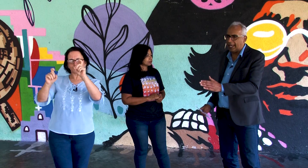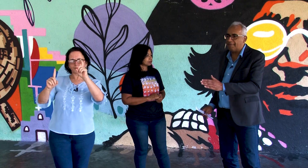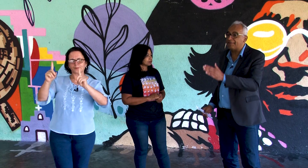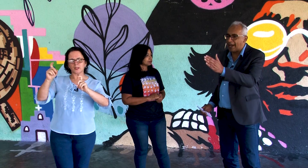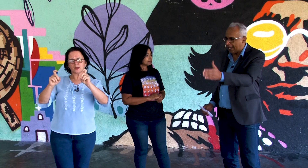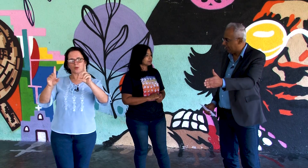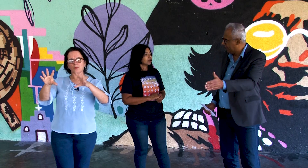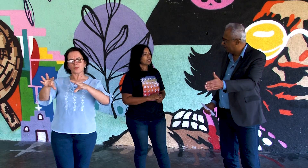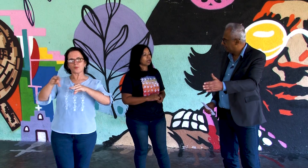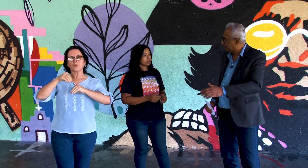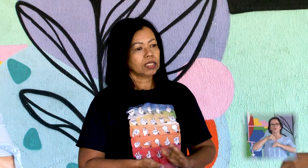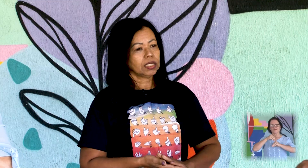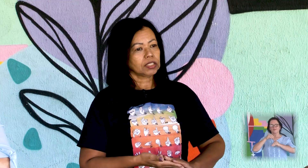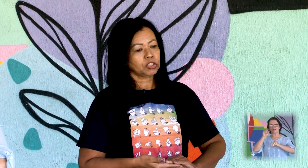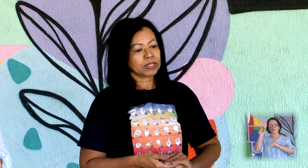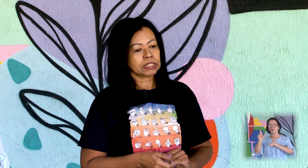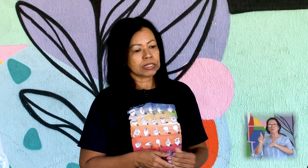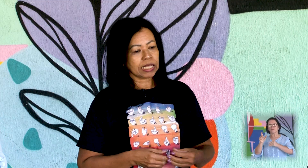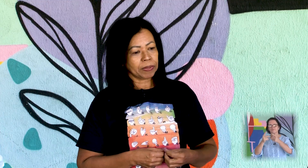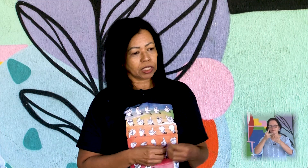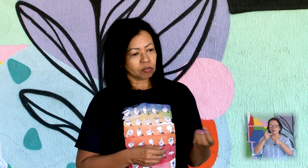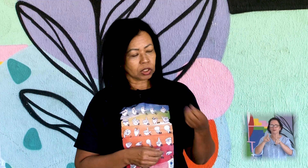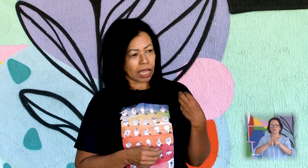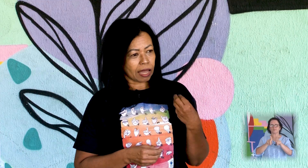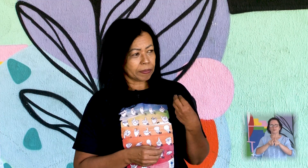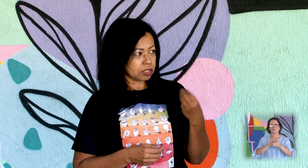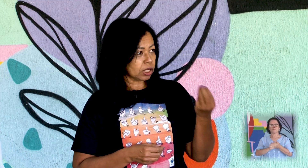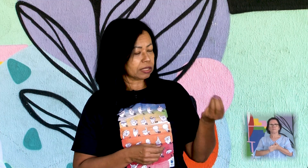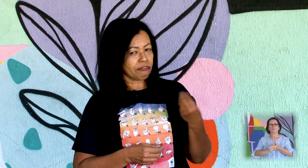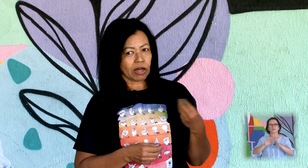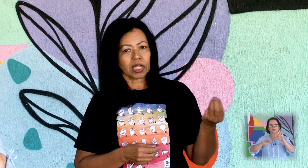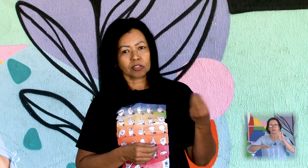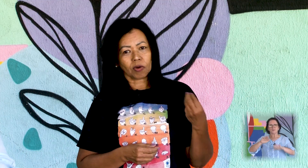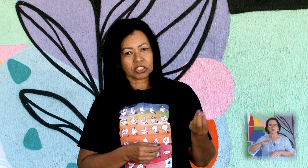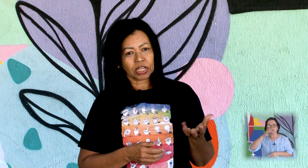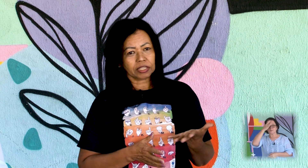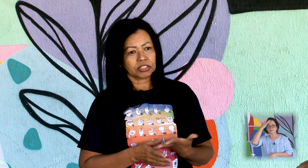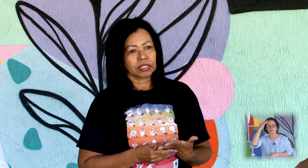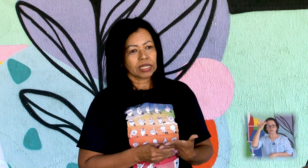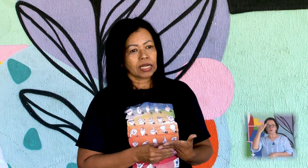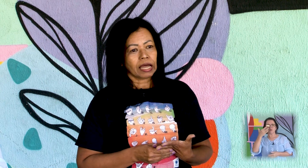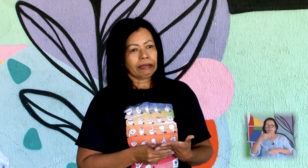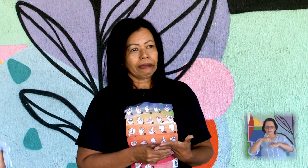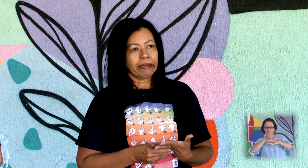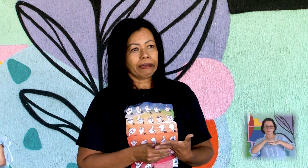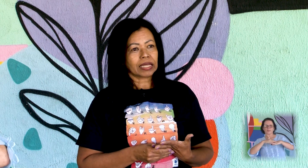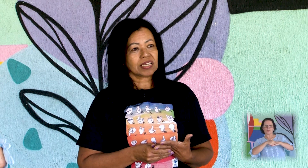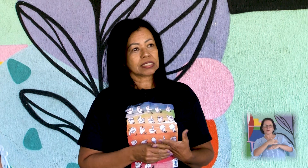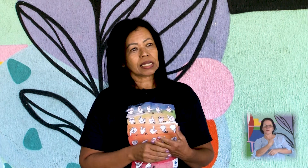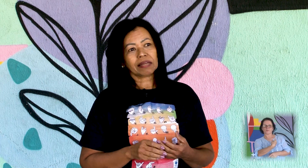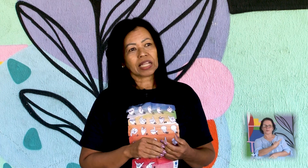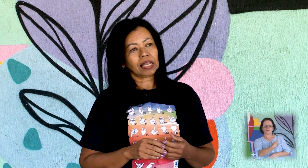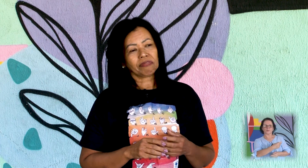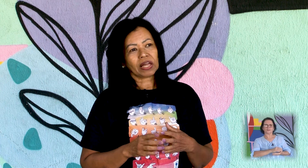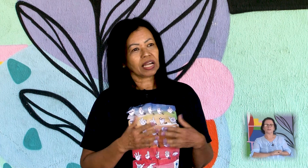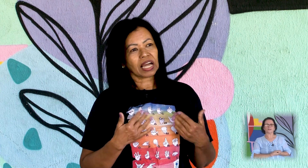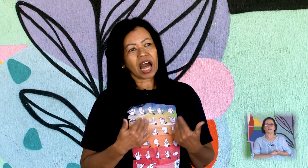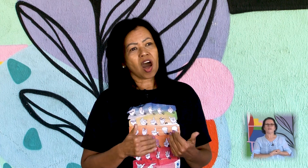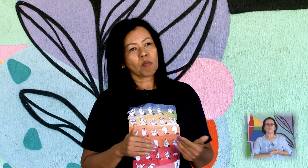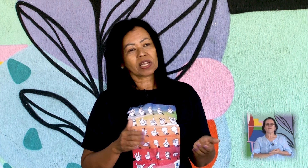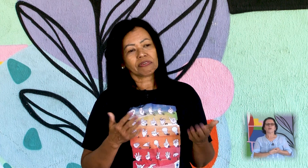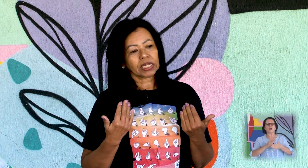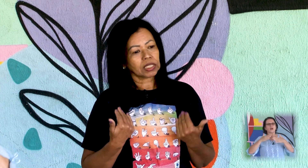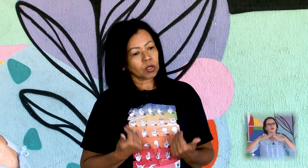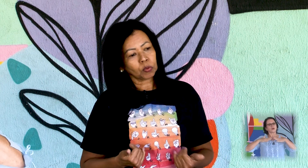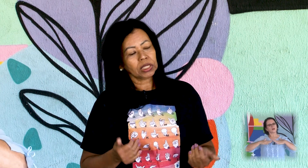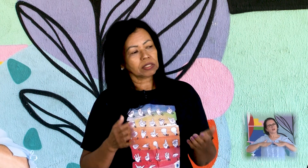com aquela fala. E tipo assim, dependendo, a pessoa que está falando com a gente, às vezes ela fala